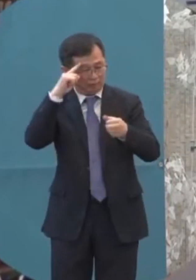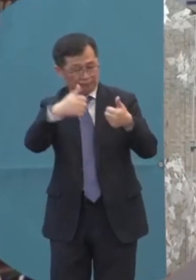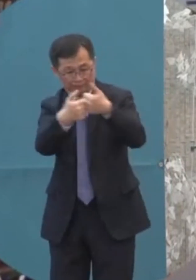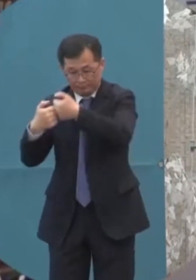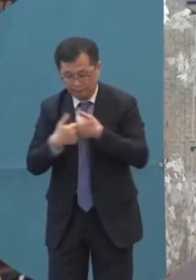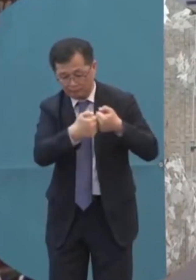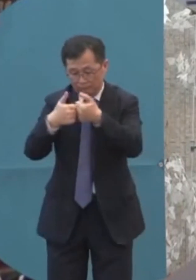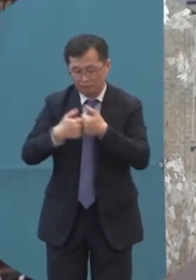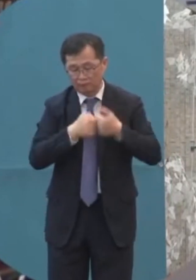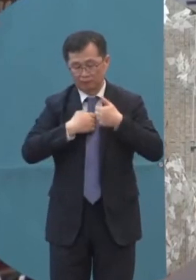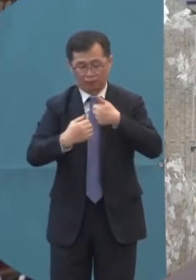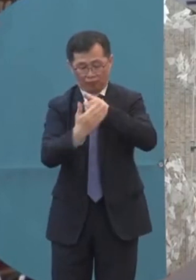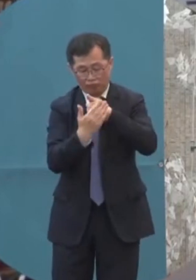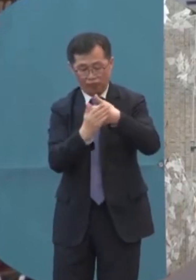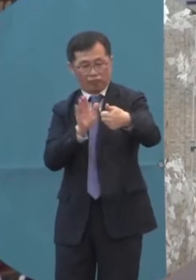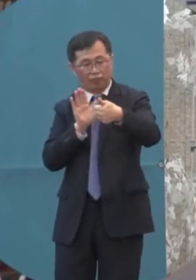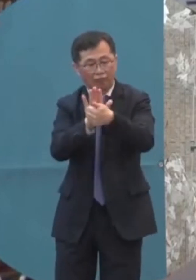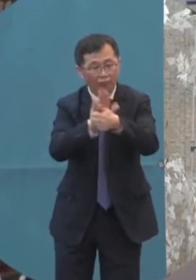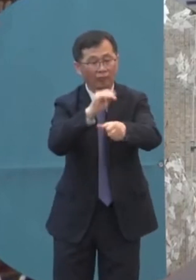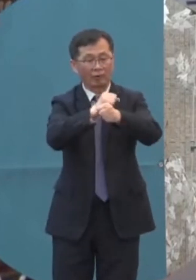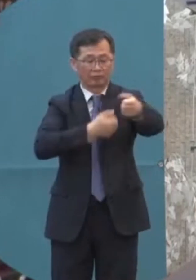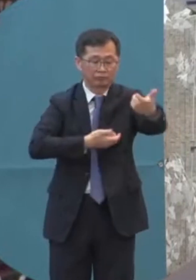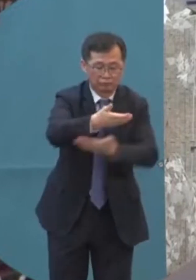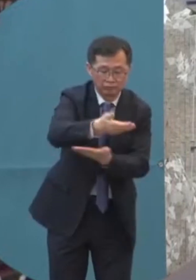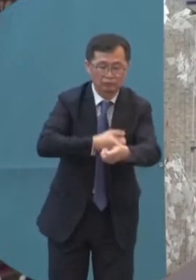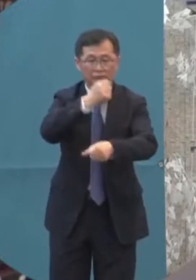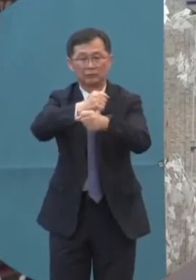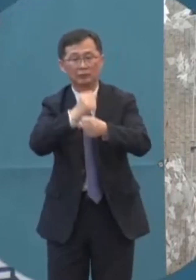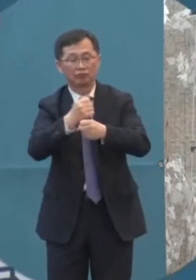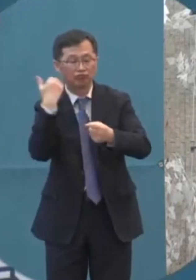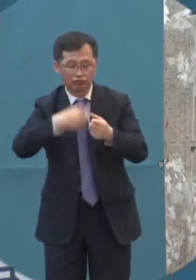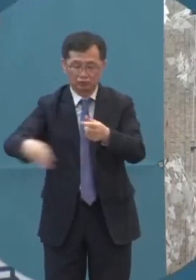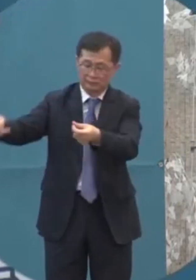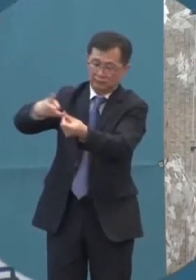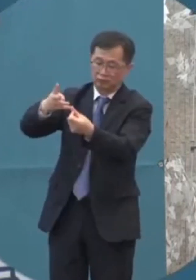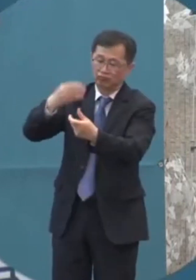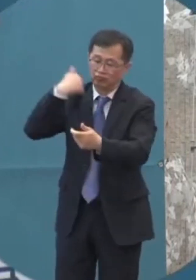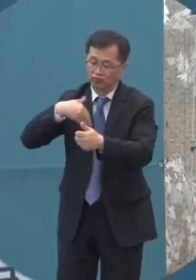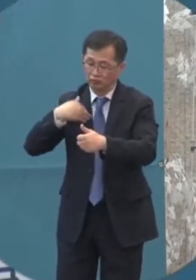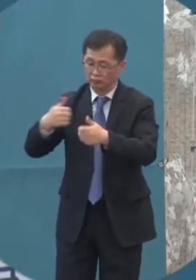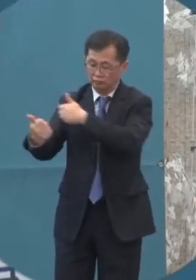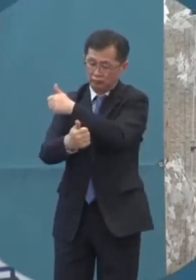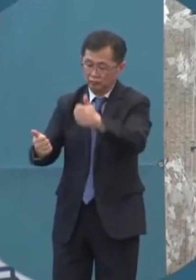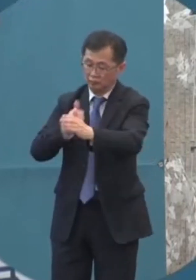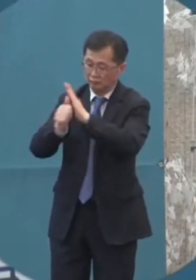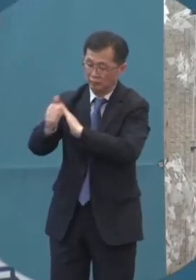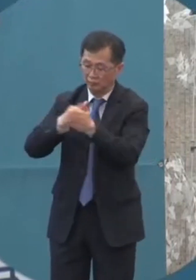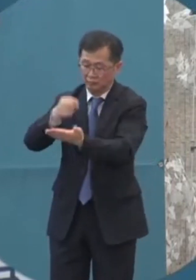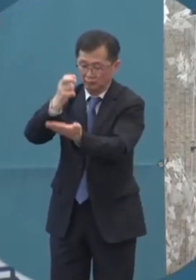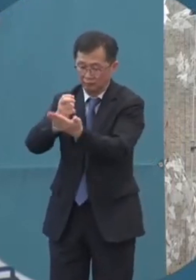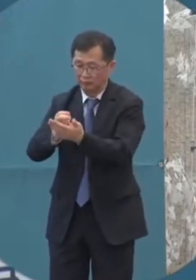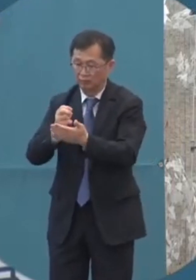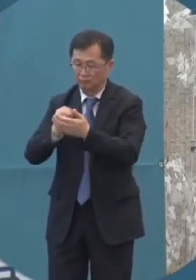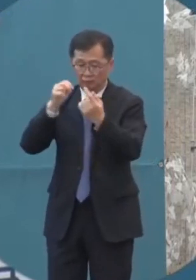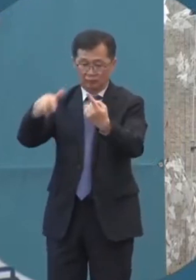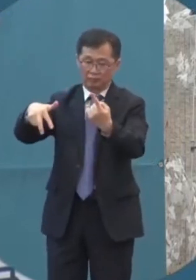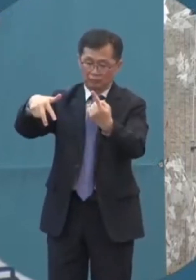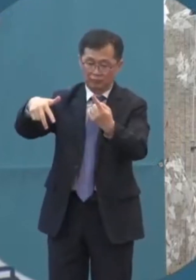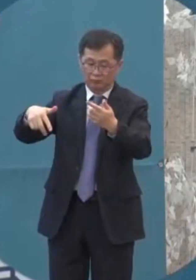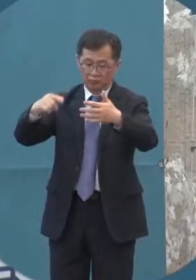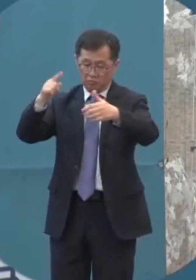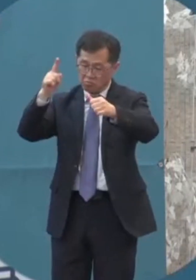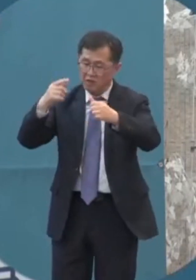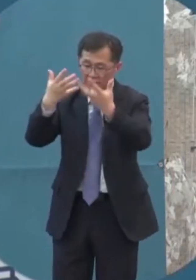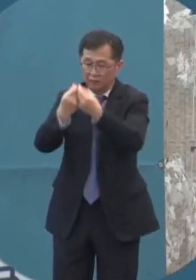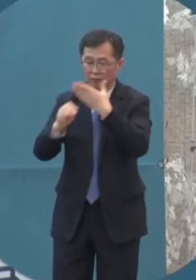협력을 구하려면 예를 들어서 제3당의 원내대표가 그 법안 5조는 동의를